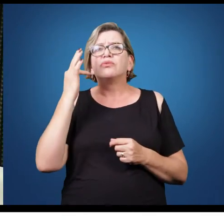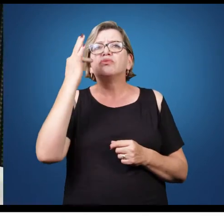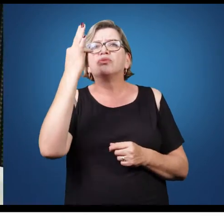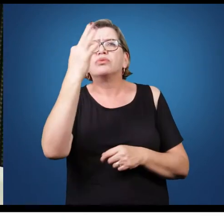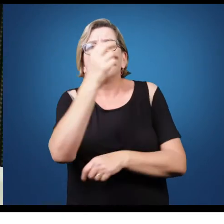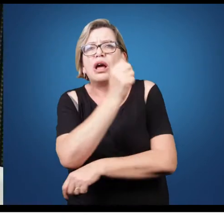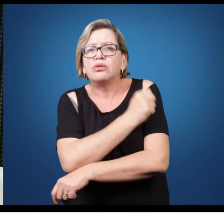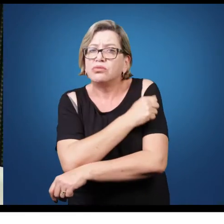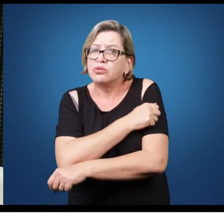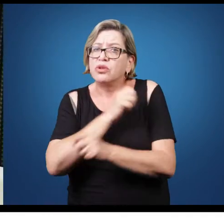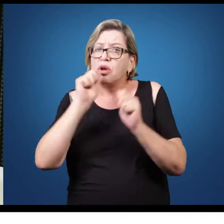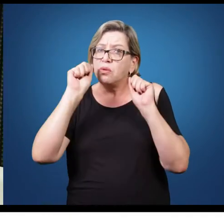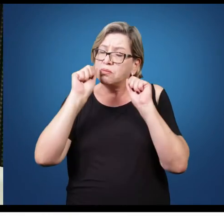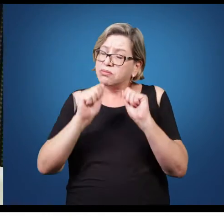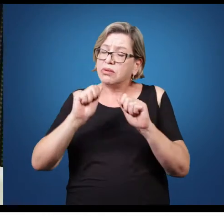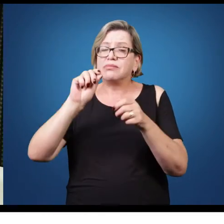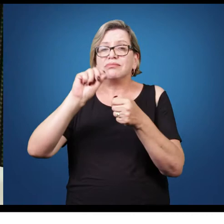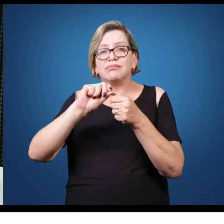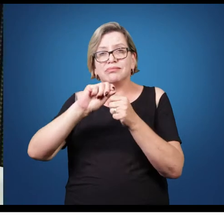legendas é